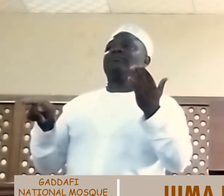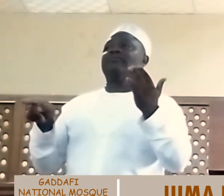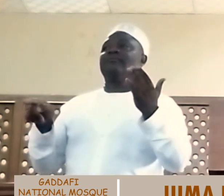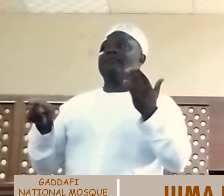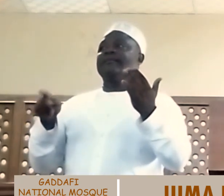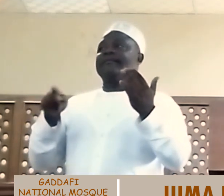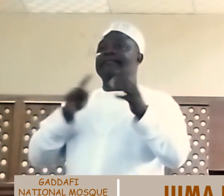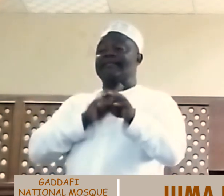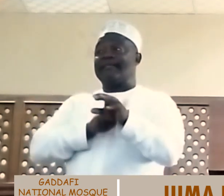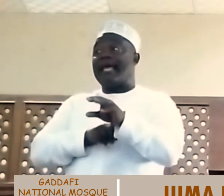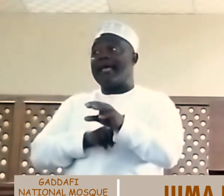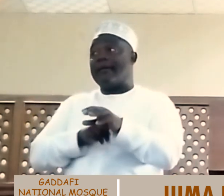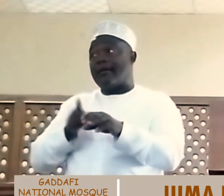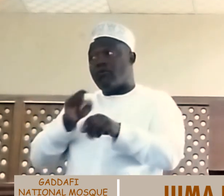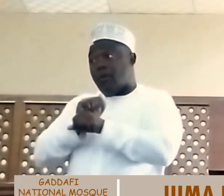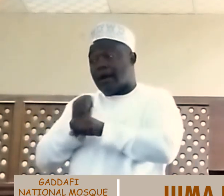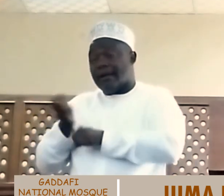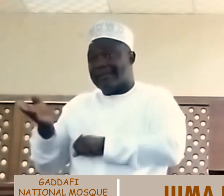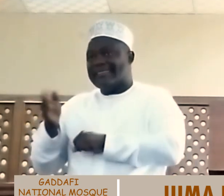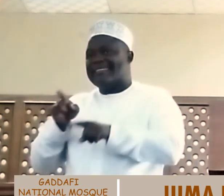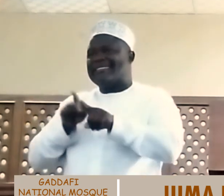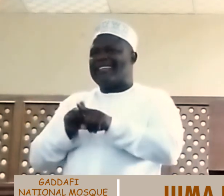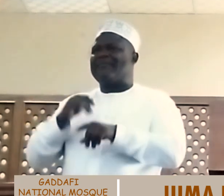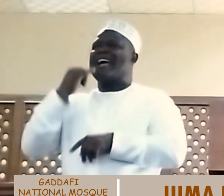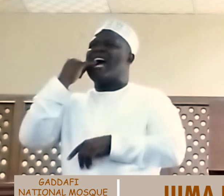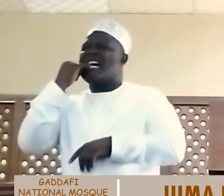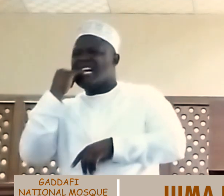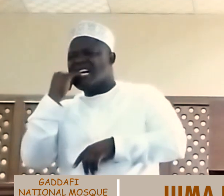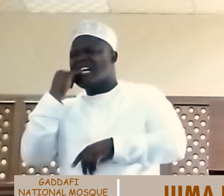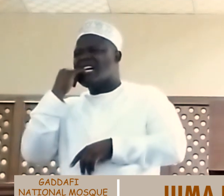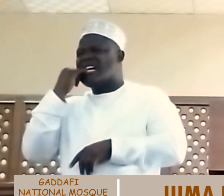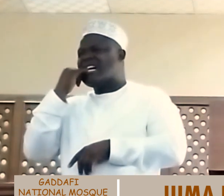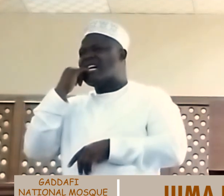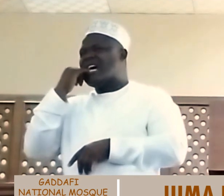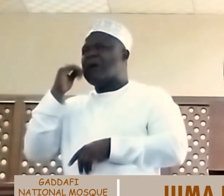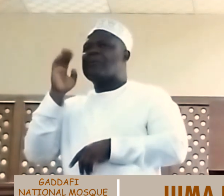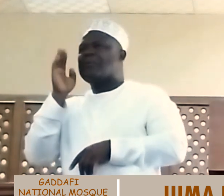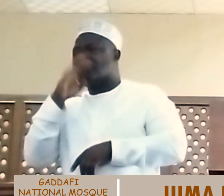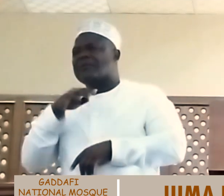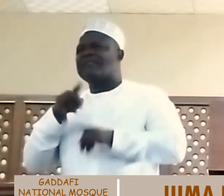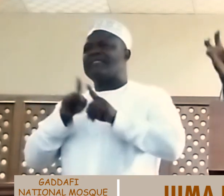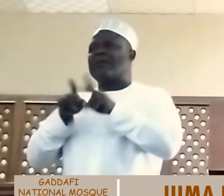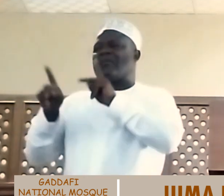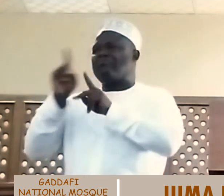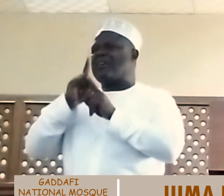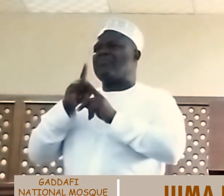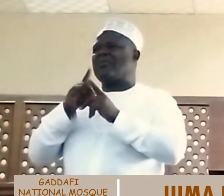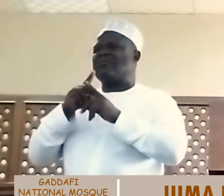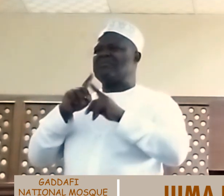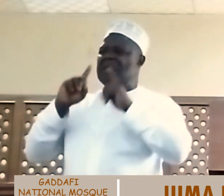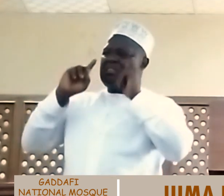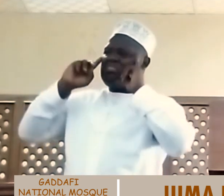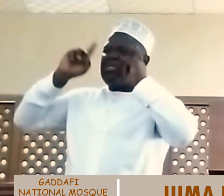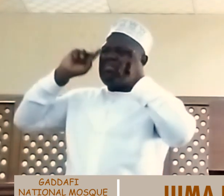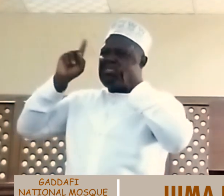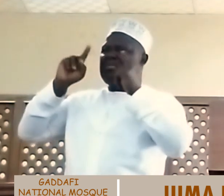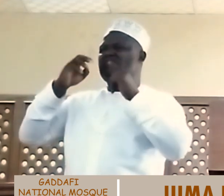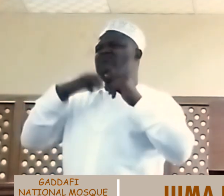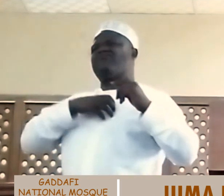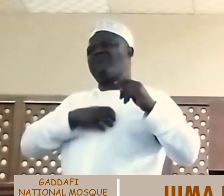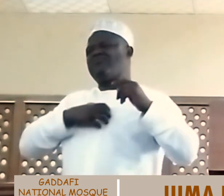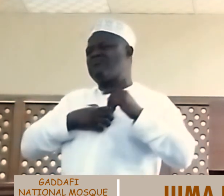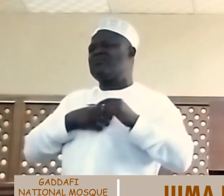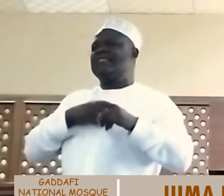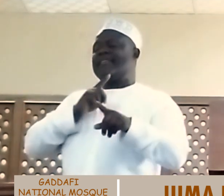buli omukulu ogwo lwe gubeerawo gujjawo fitina nenge eyaabo be yaleka ng'abanyiziza omukulu guno